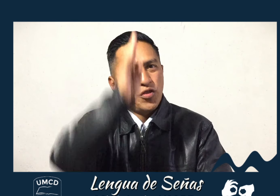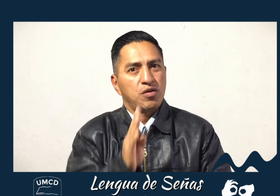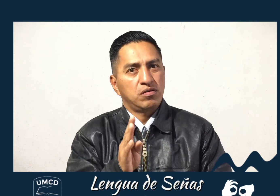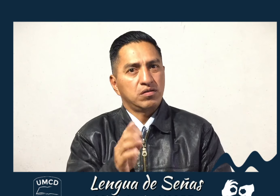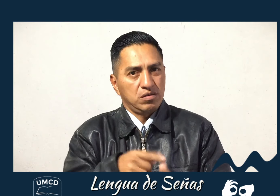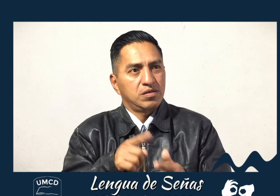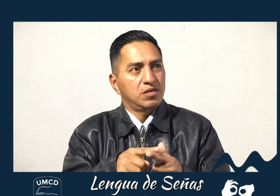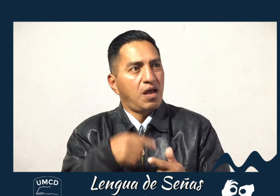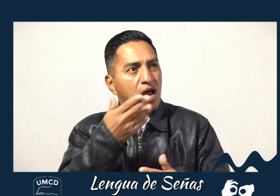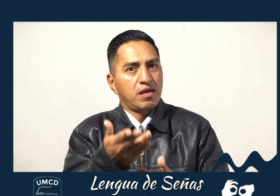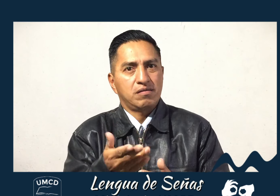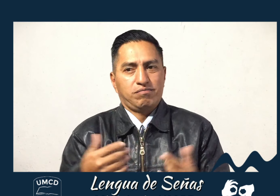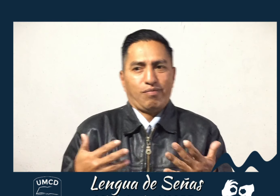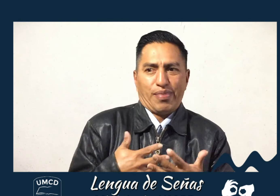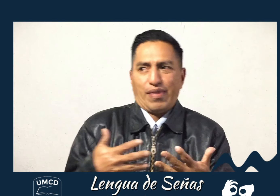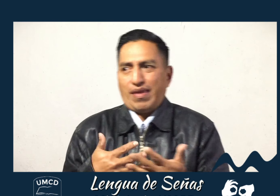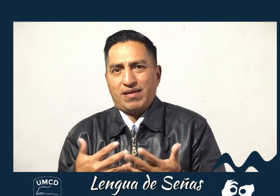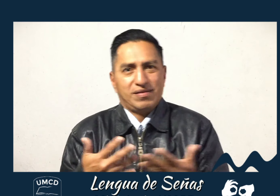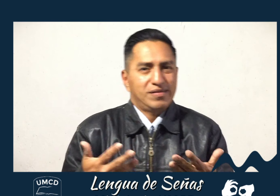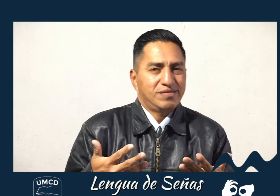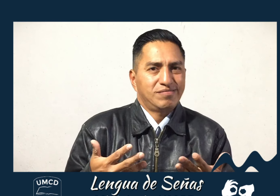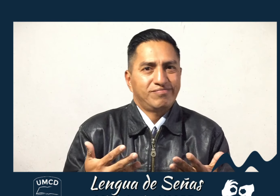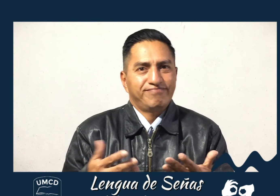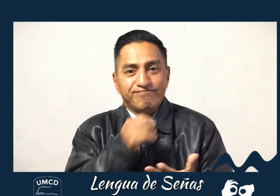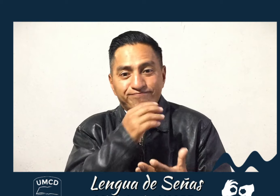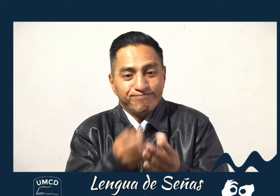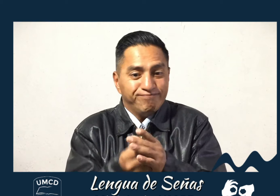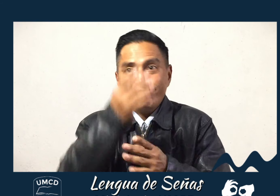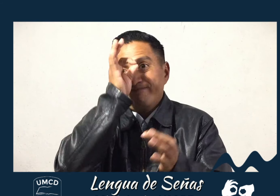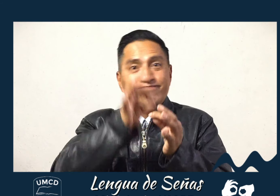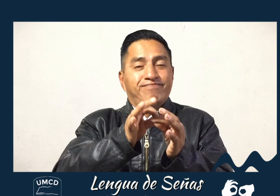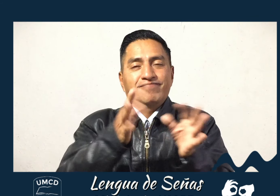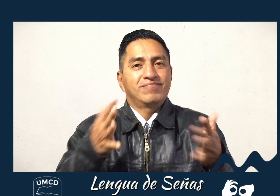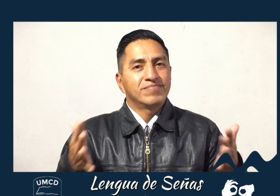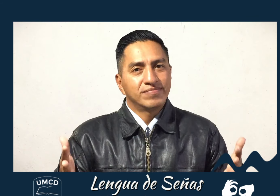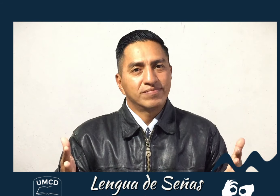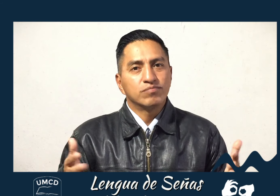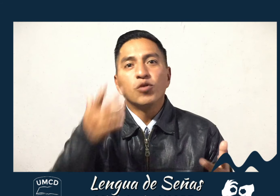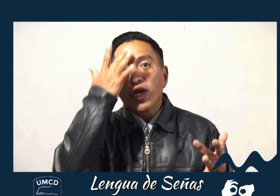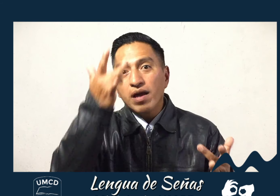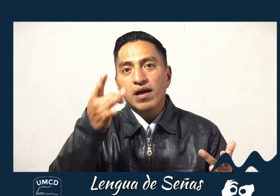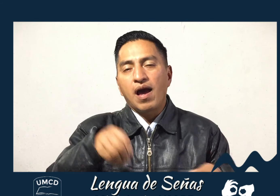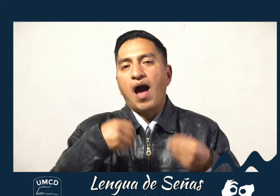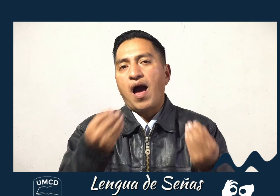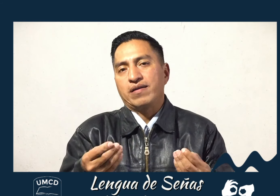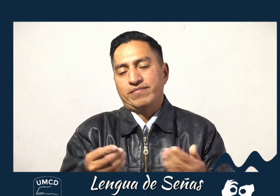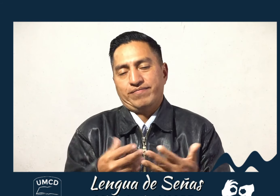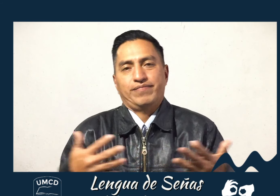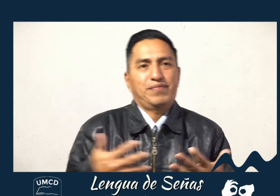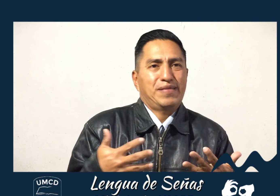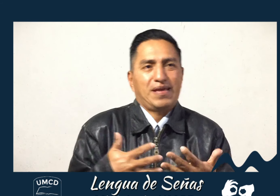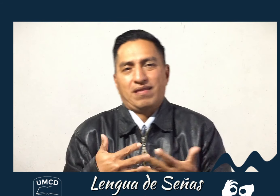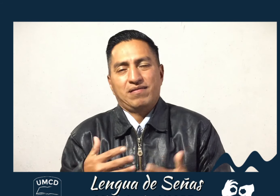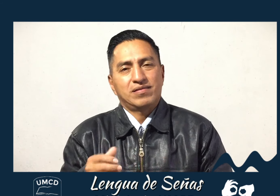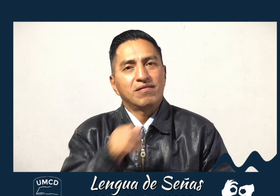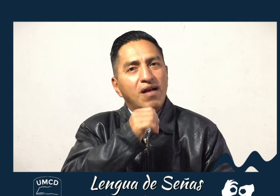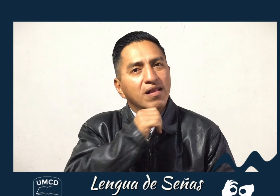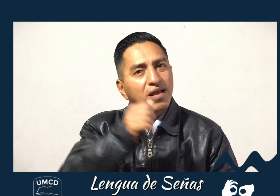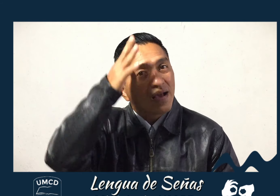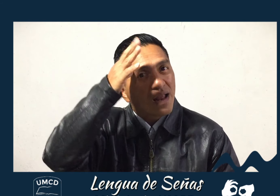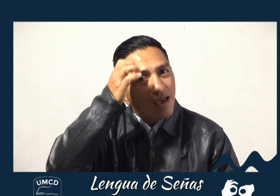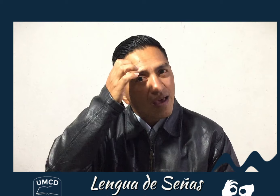una especie de estancamiento espiritual y al sufrimiento en muchas ocasiones. Esa duda